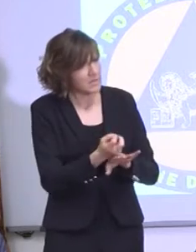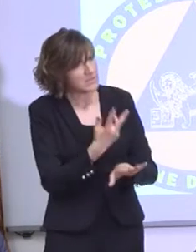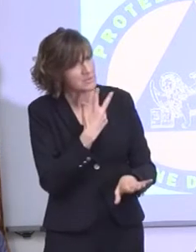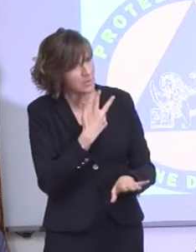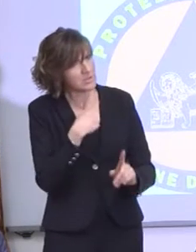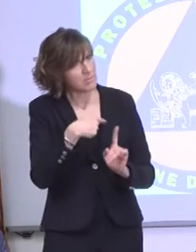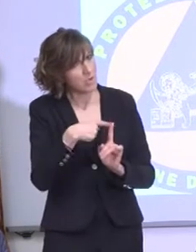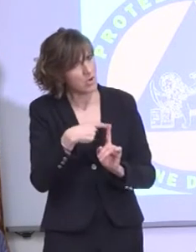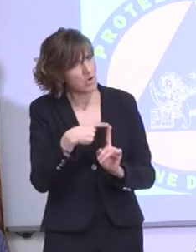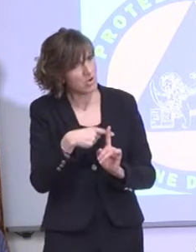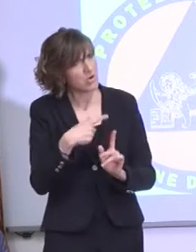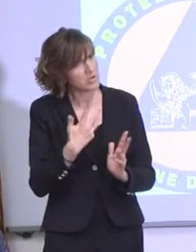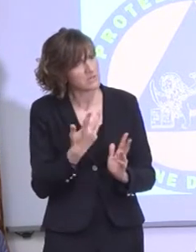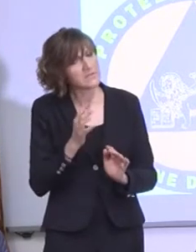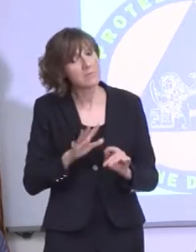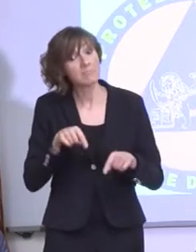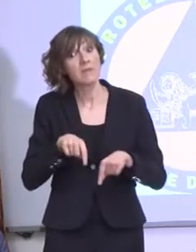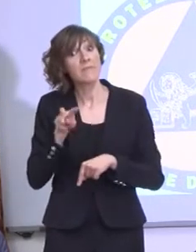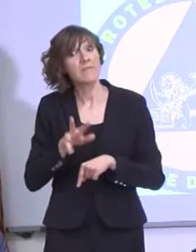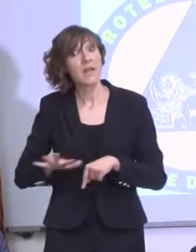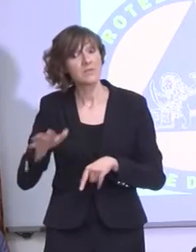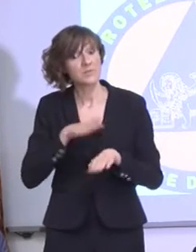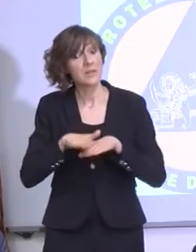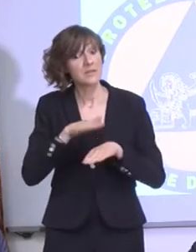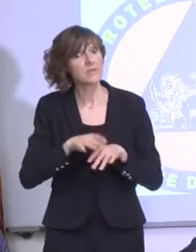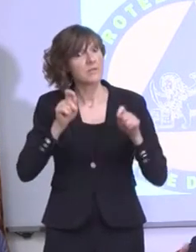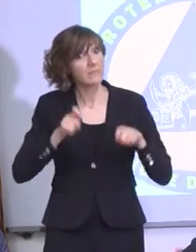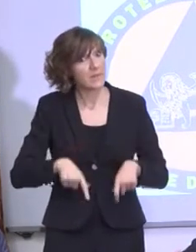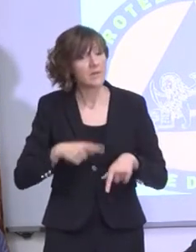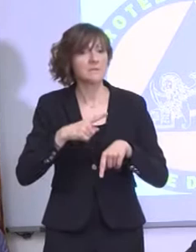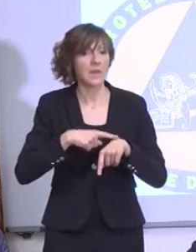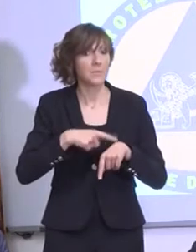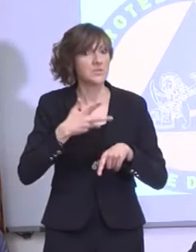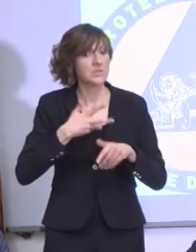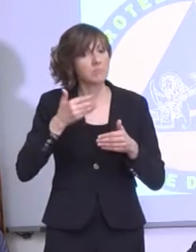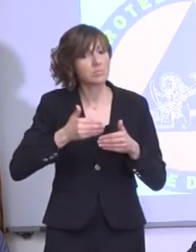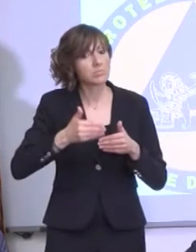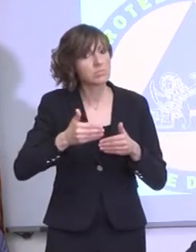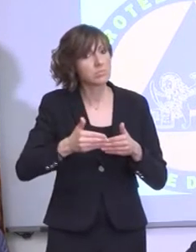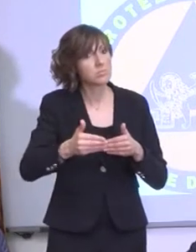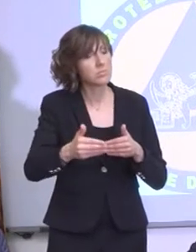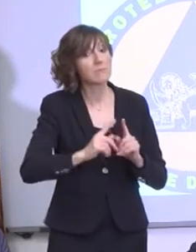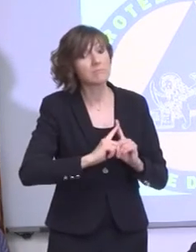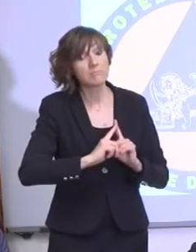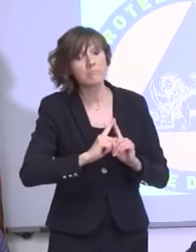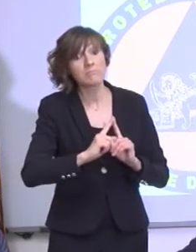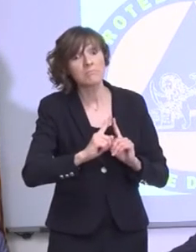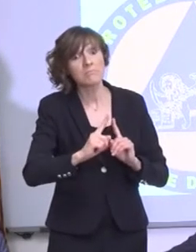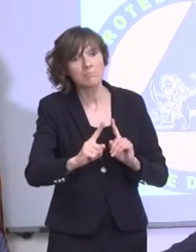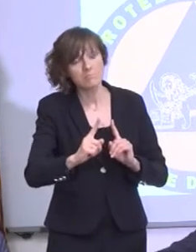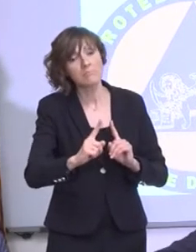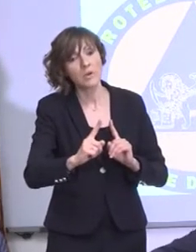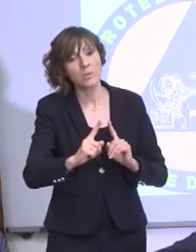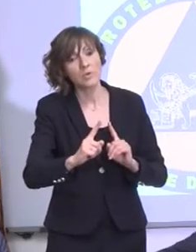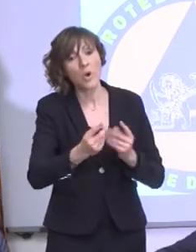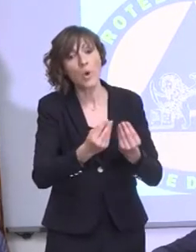si sappia che in Veneto è avviata questa sperimentazione che avrà delle tempistiche e ci porterà alla fine all'ottenimento